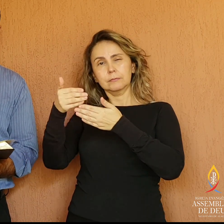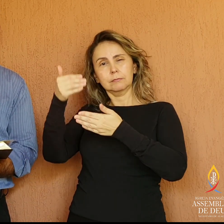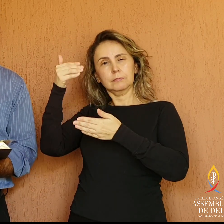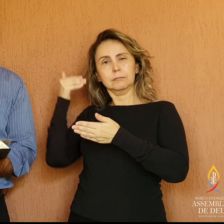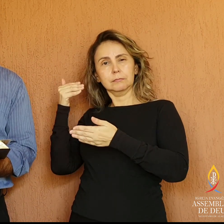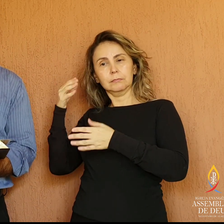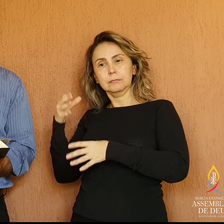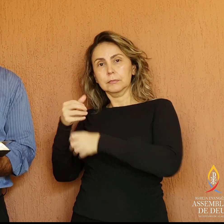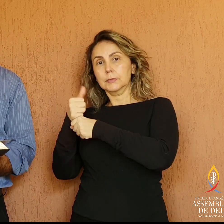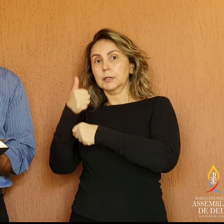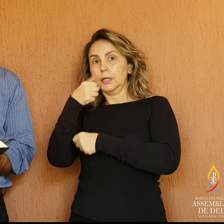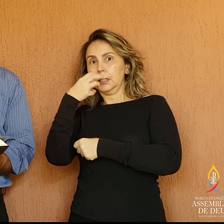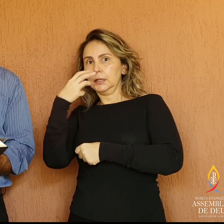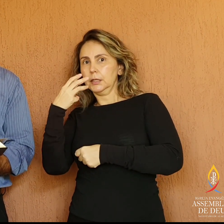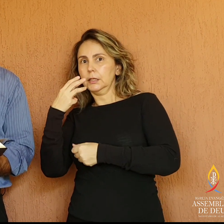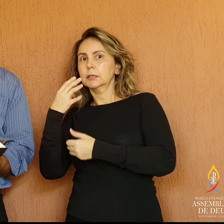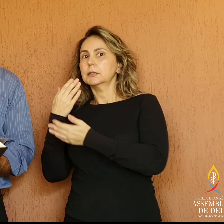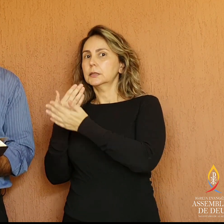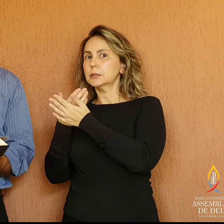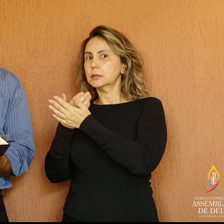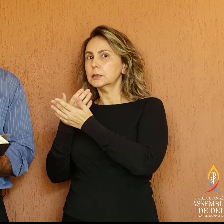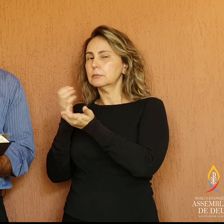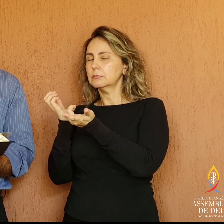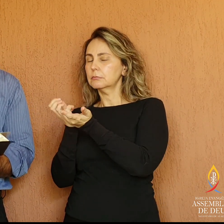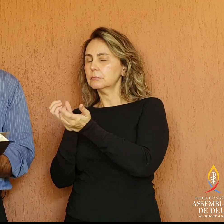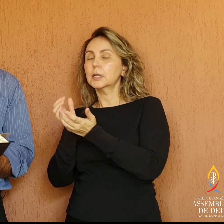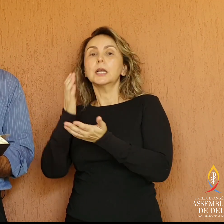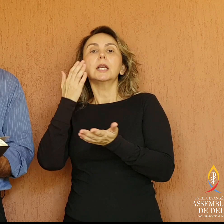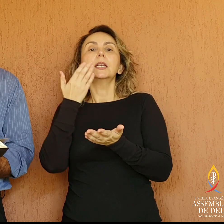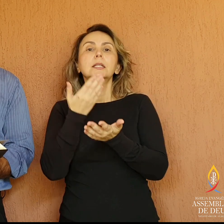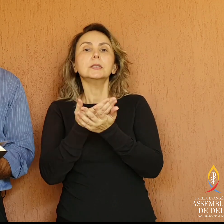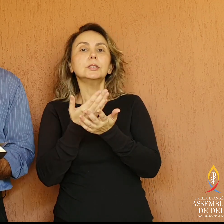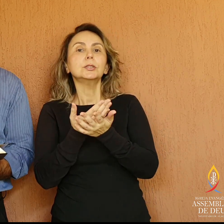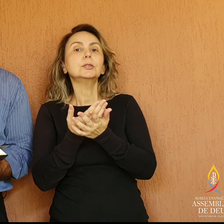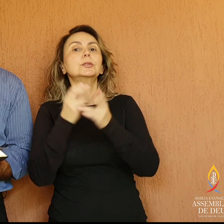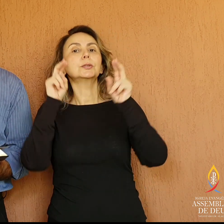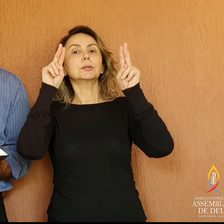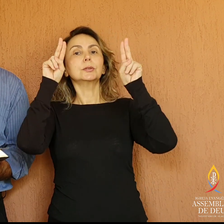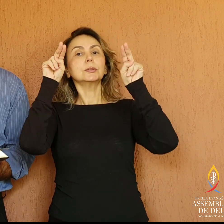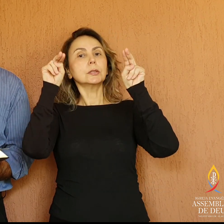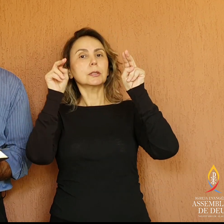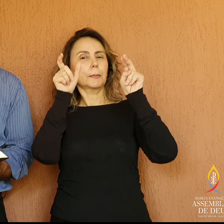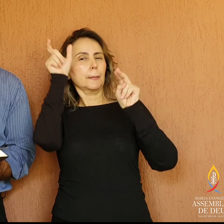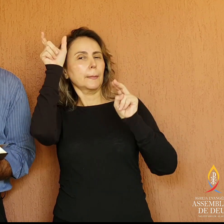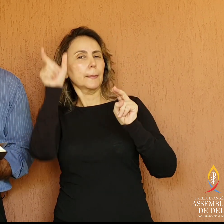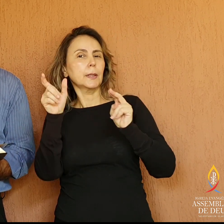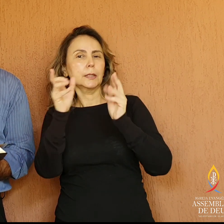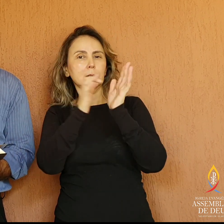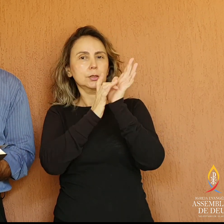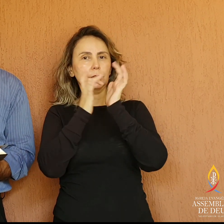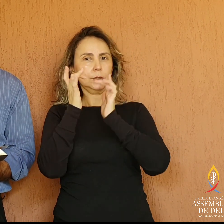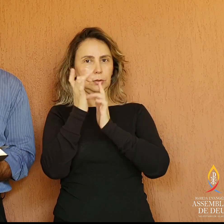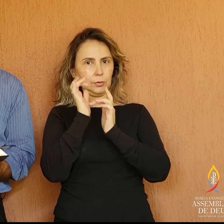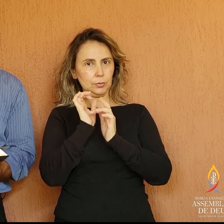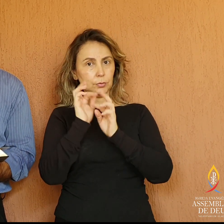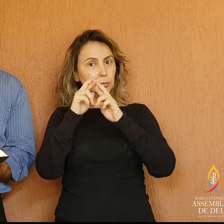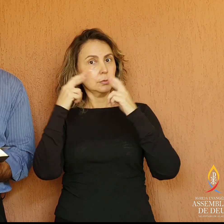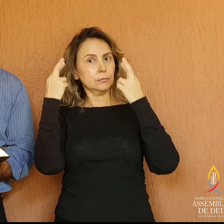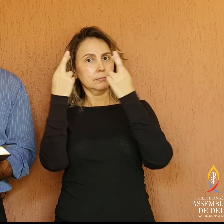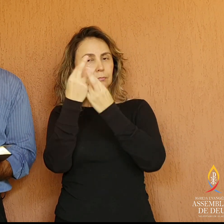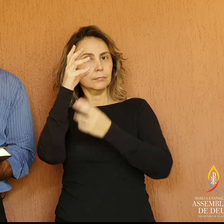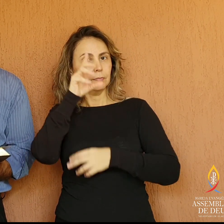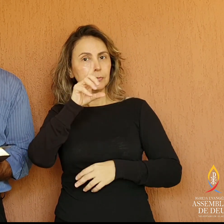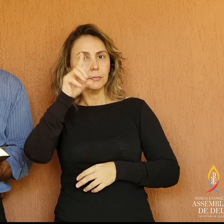13 lições passadas, nós estudamos sobre a pessoa de Jesus, o reino de